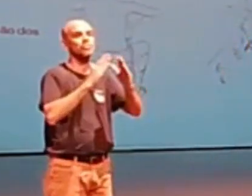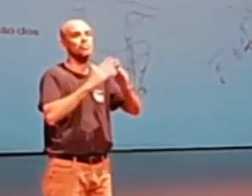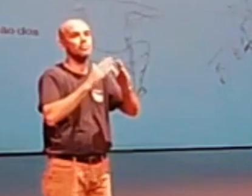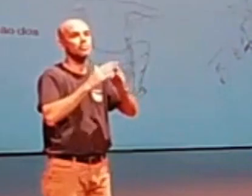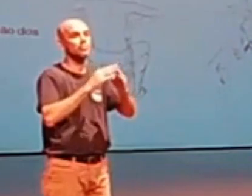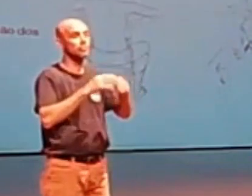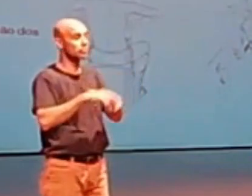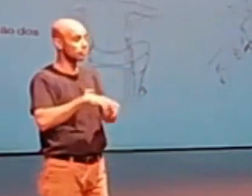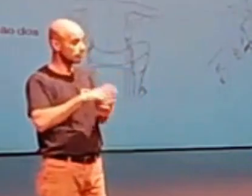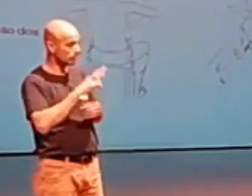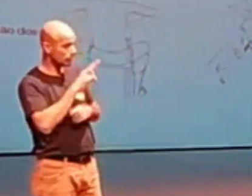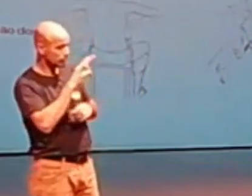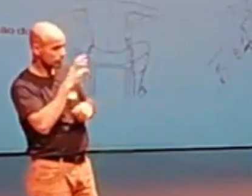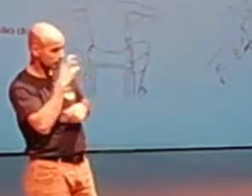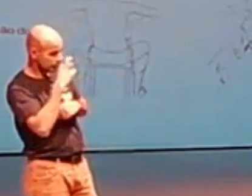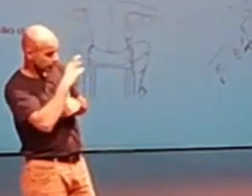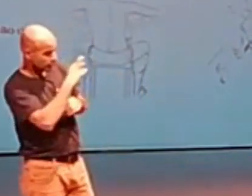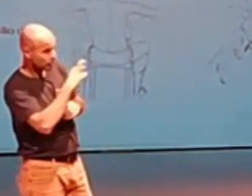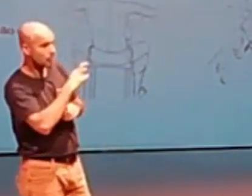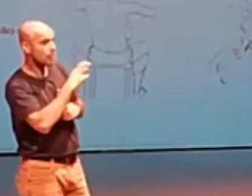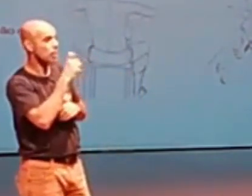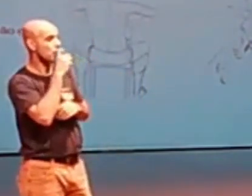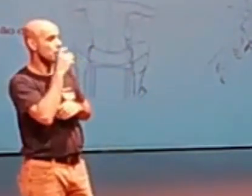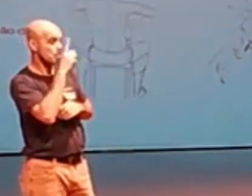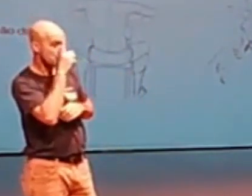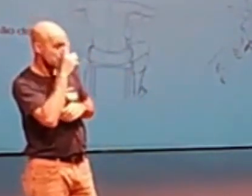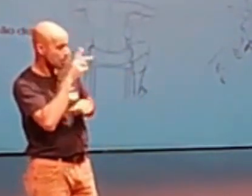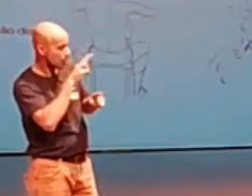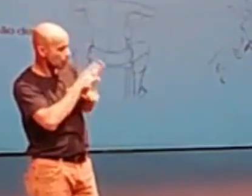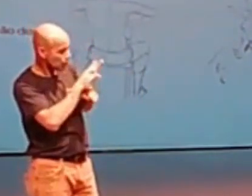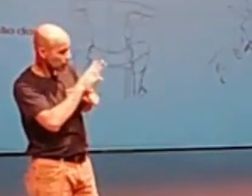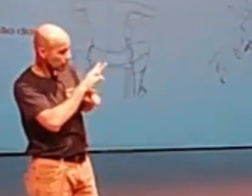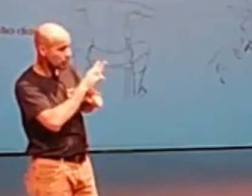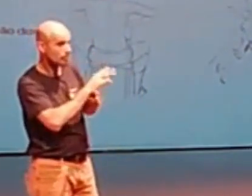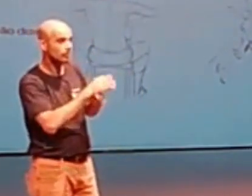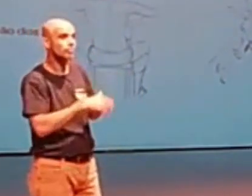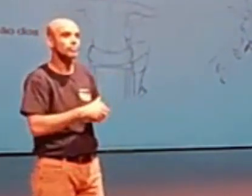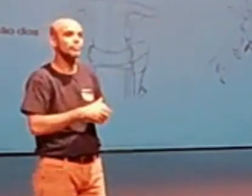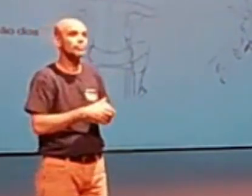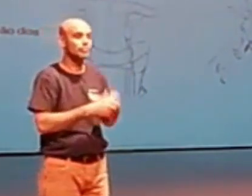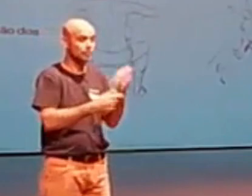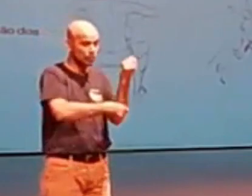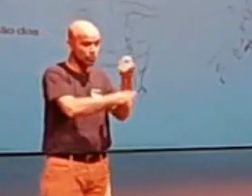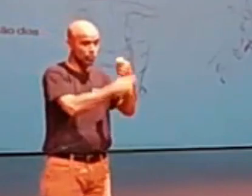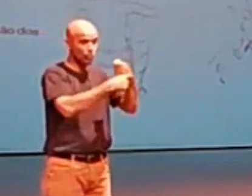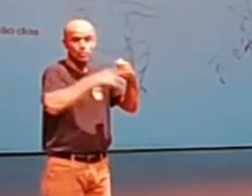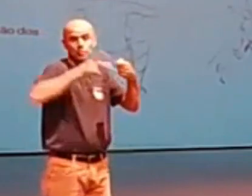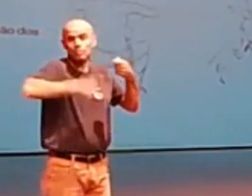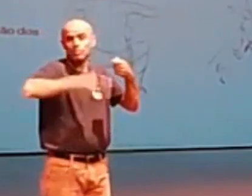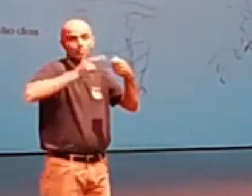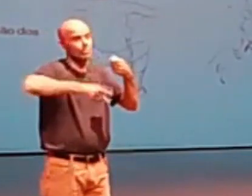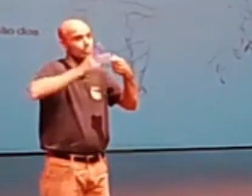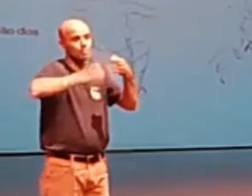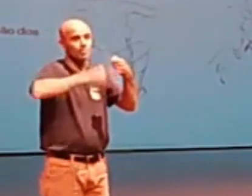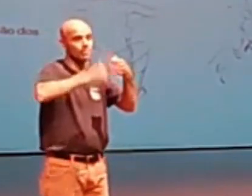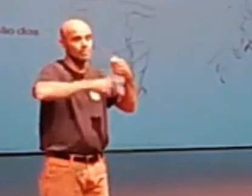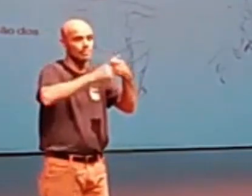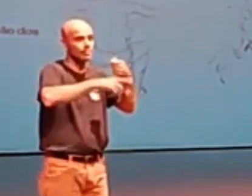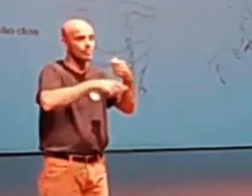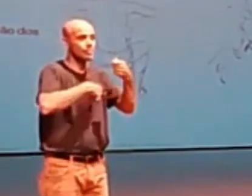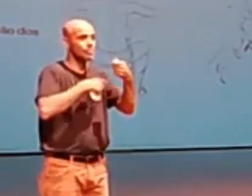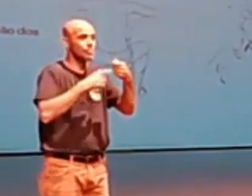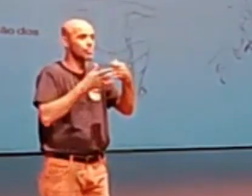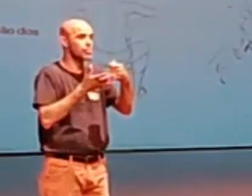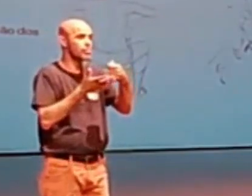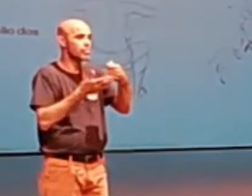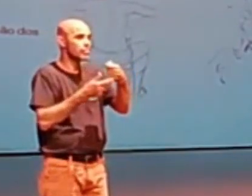supervisão dos pais. A gente pensa o seguinte, a escoliose está todo o tempo no corpo da pessoa e ela vai ficar indo por